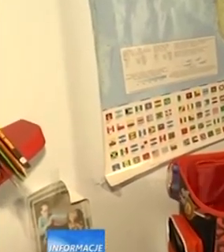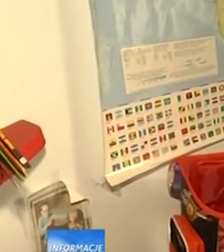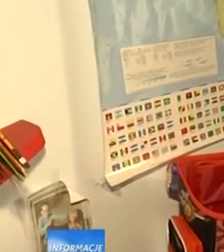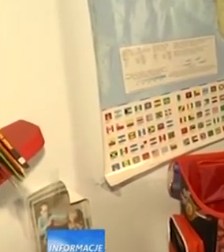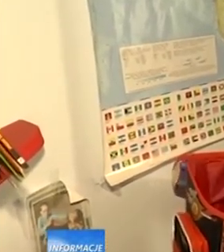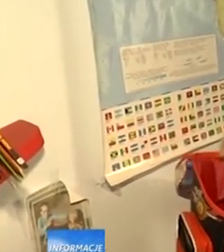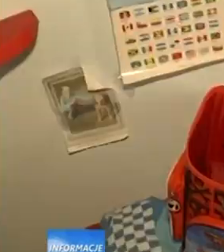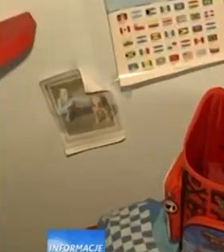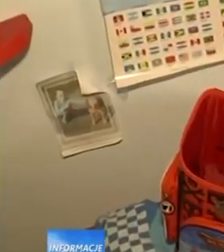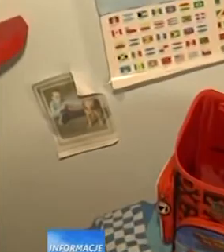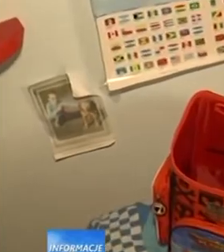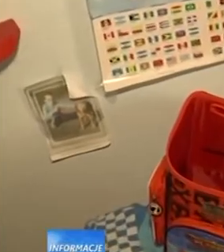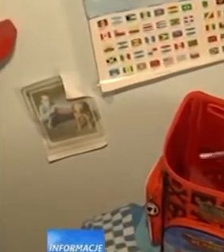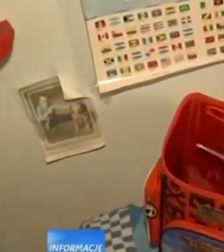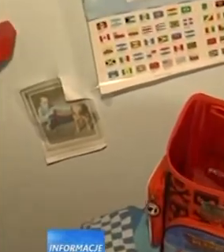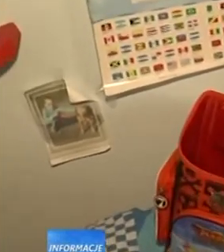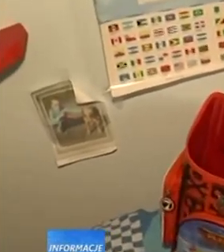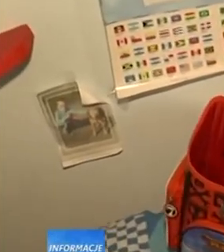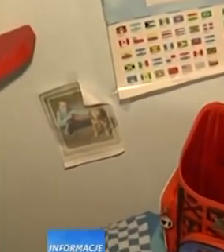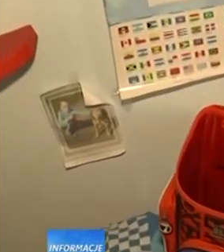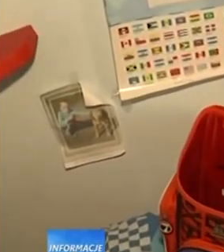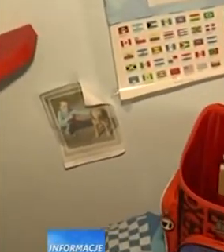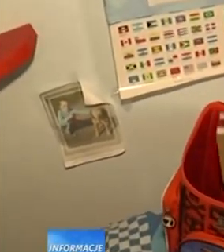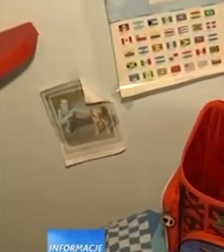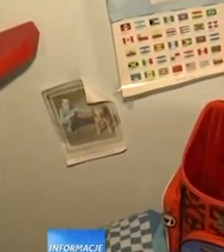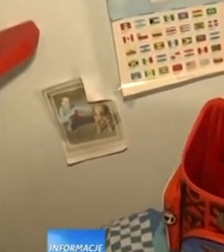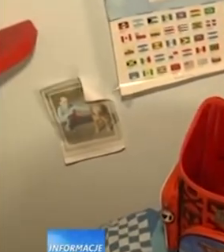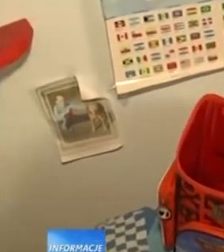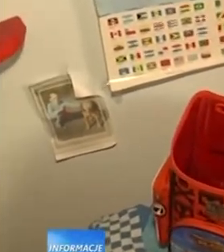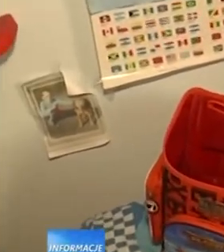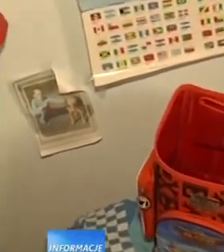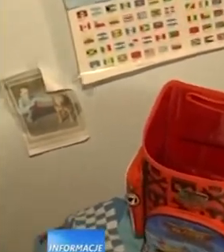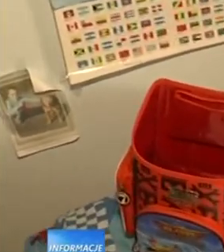Szczegóły można znaleźć na stronie www.3plus.pl.